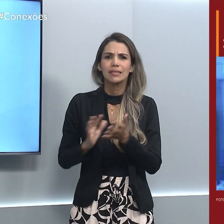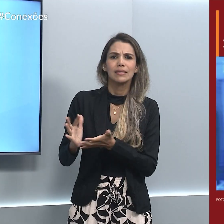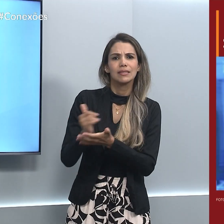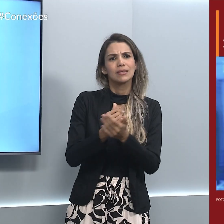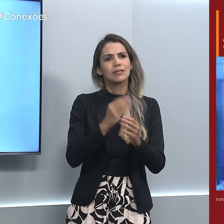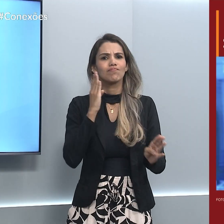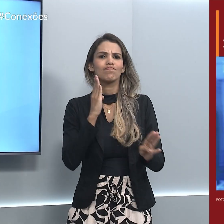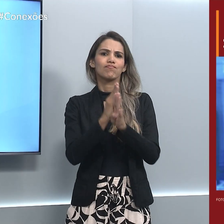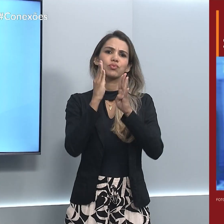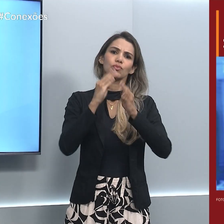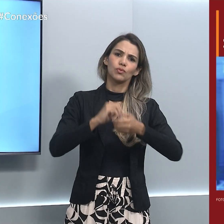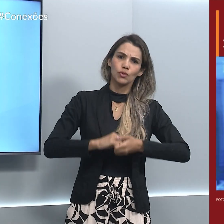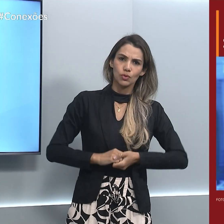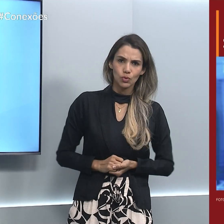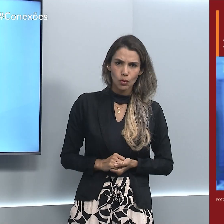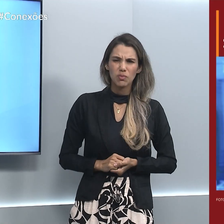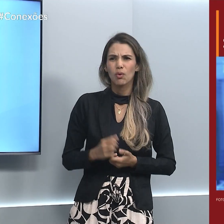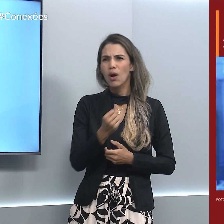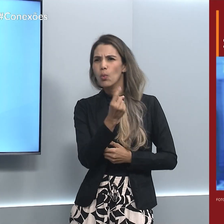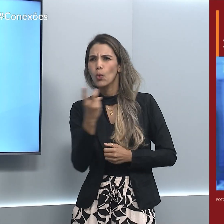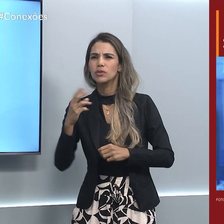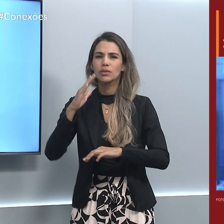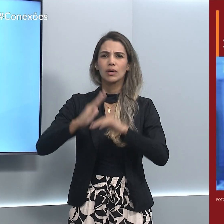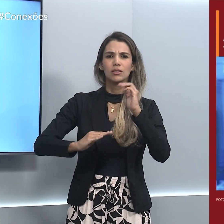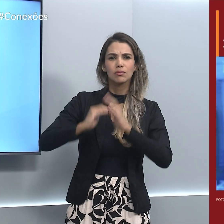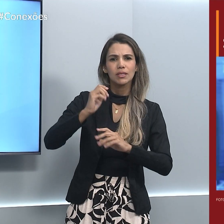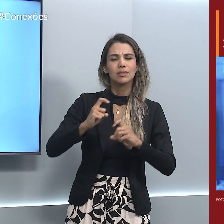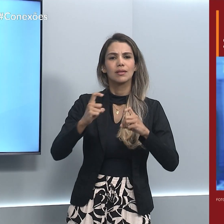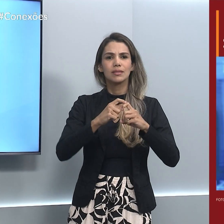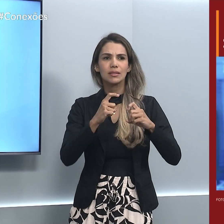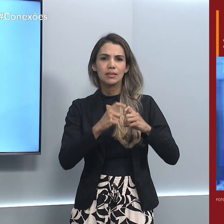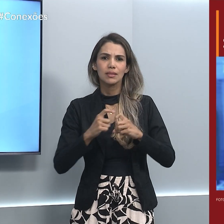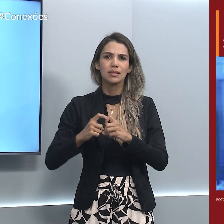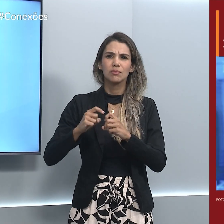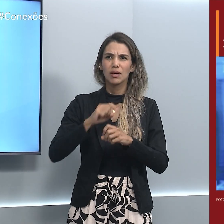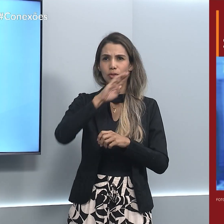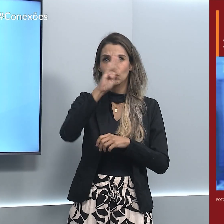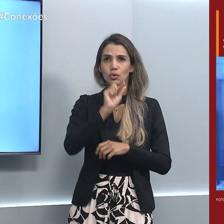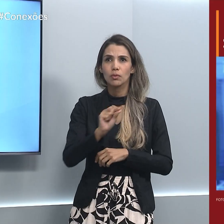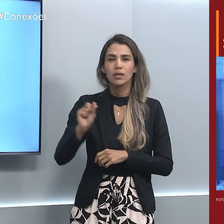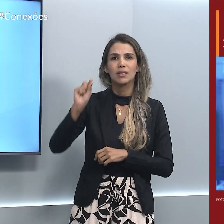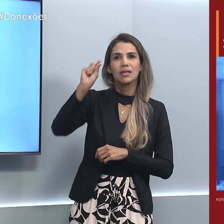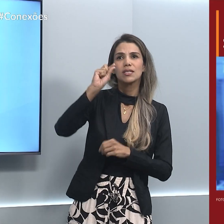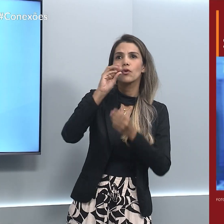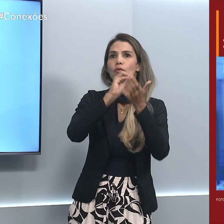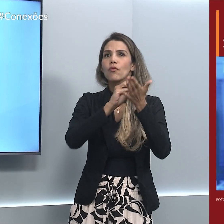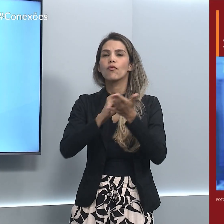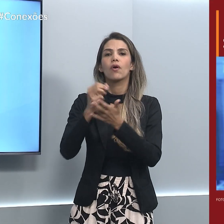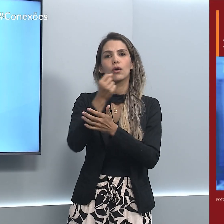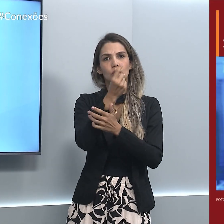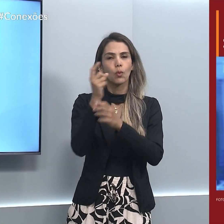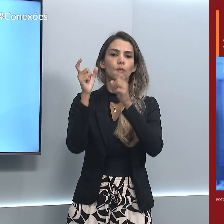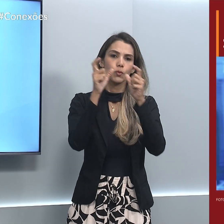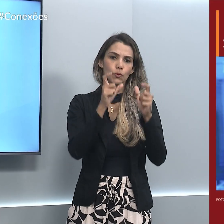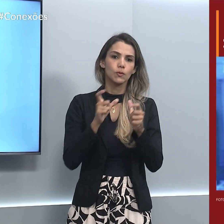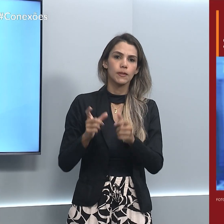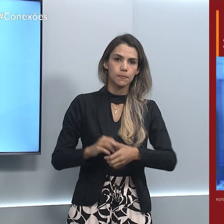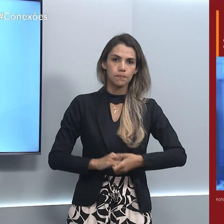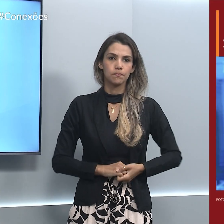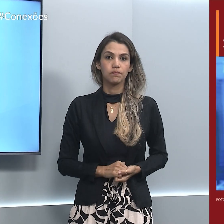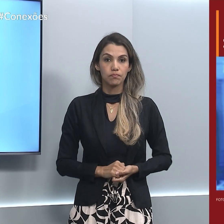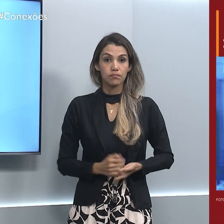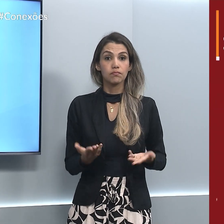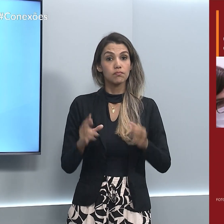na distribuição de médicos especialistas em todo o país. Bom, mudando de